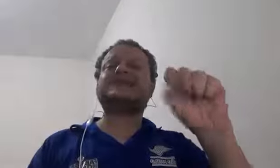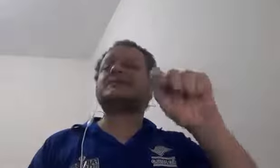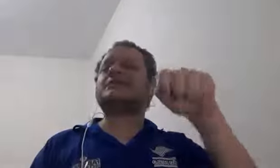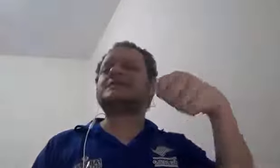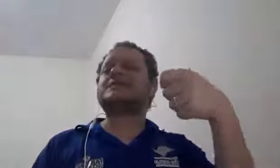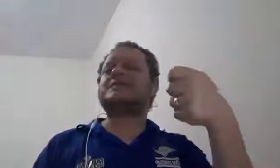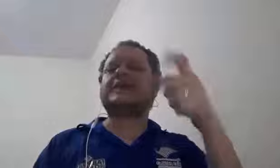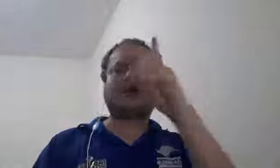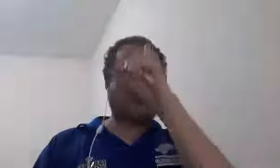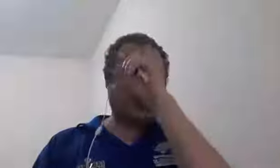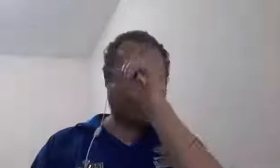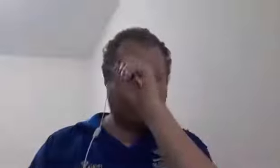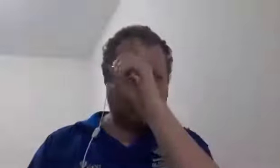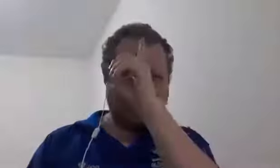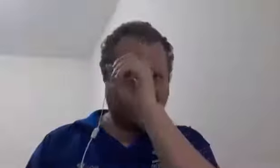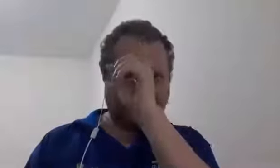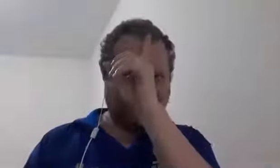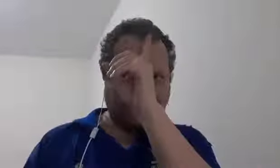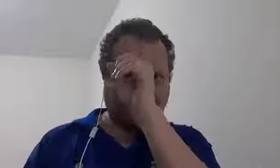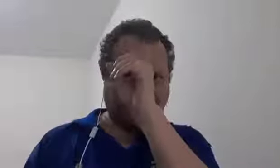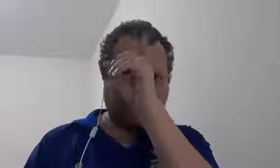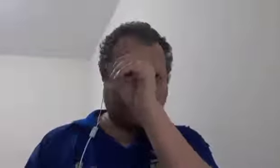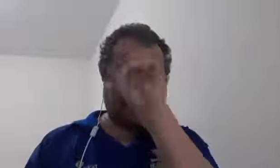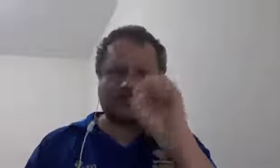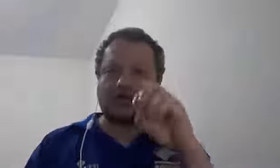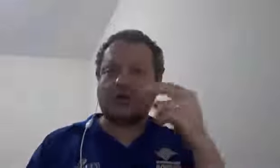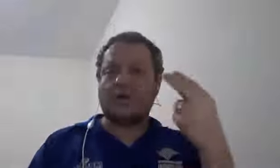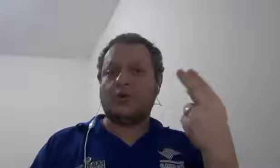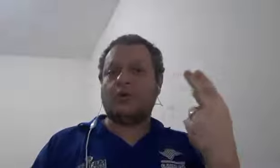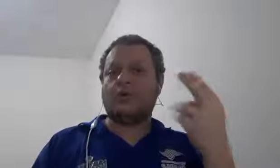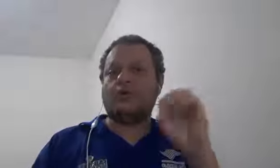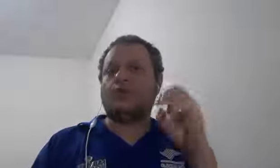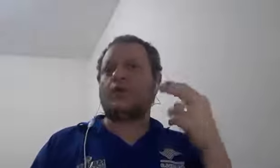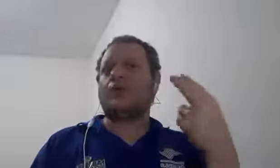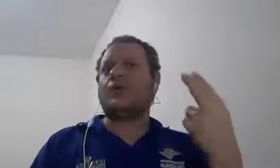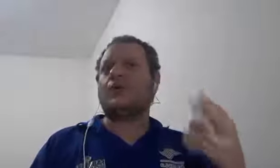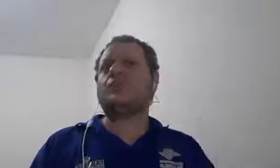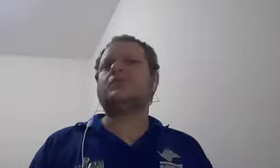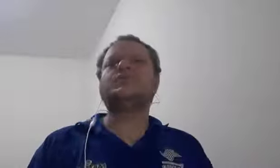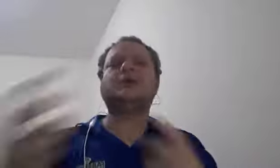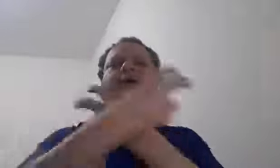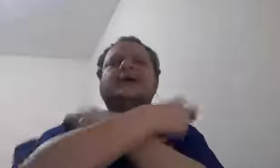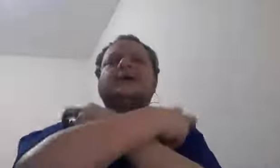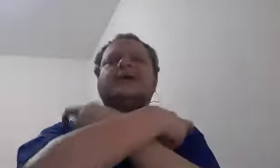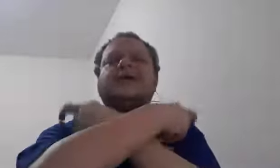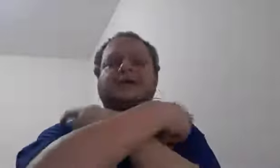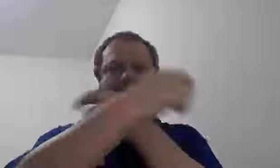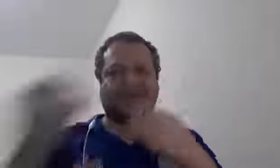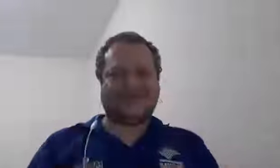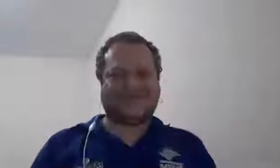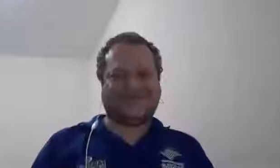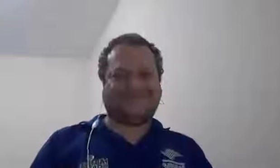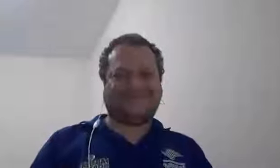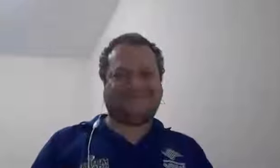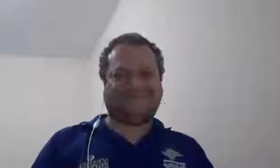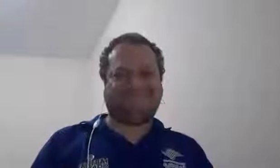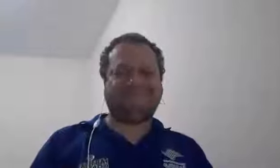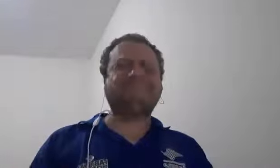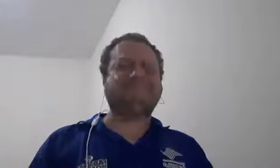Clínicas. Sinal Clínicas ou Clínicas.